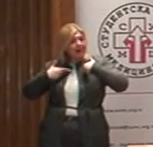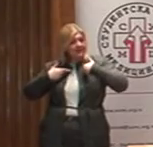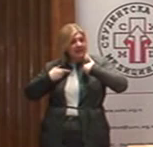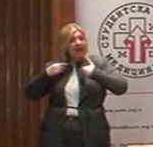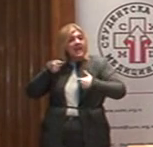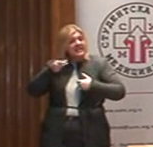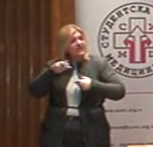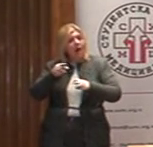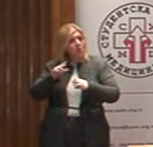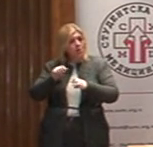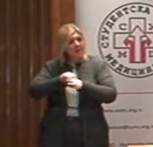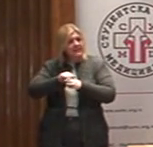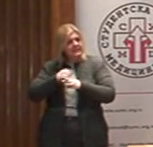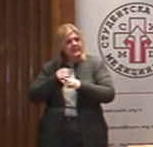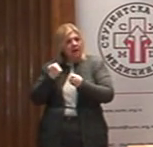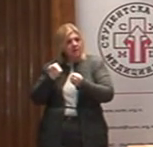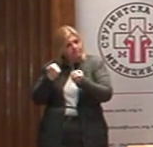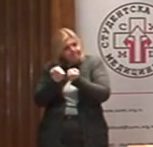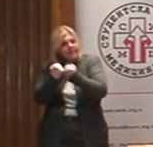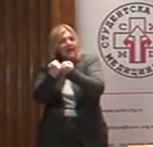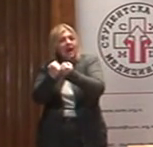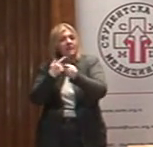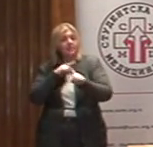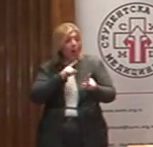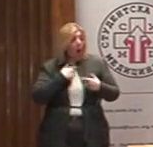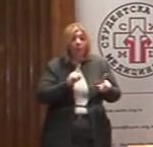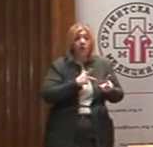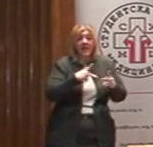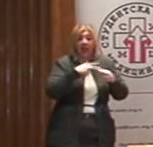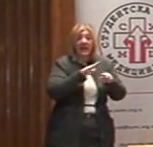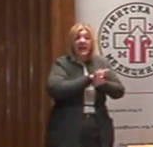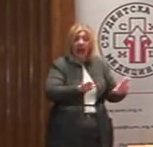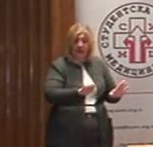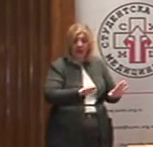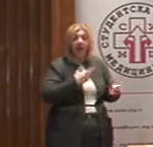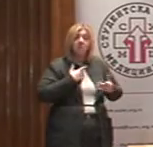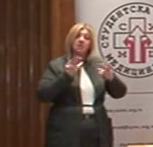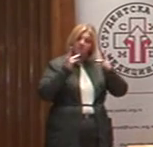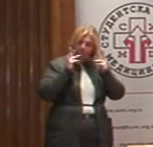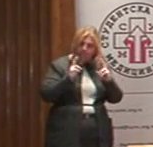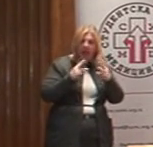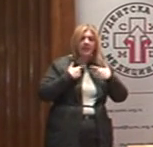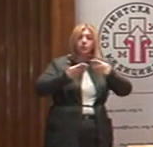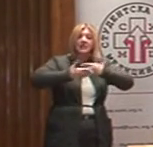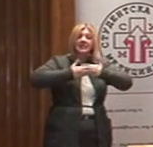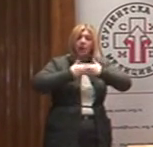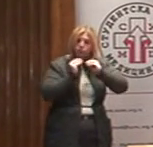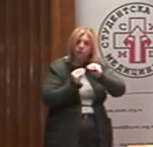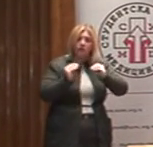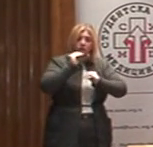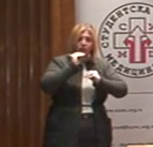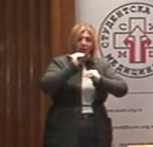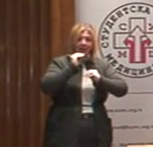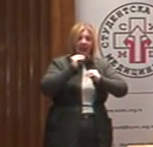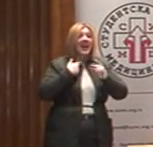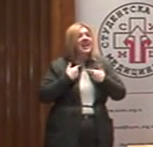radimo. Naša aktivnost se ne iscrpljuje na ovome i želeli bismo da sarađujemo više i da podnesemo za neki